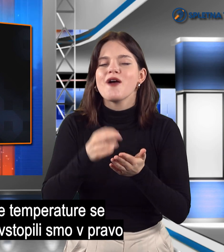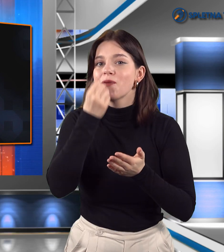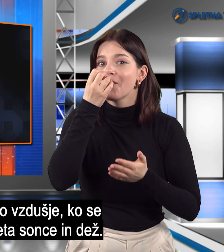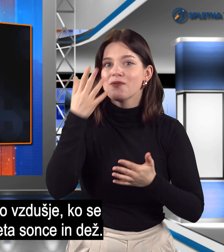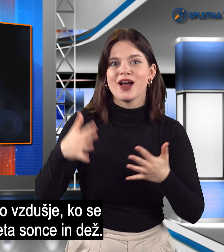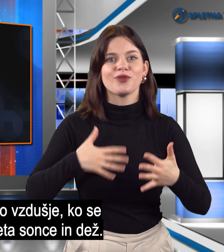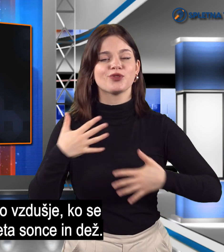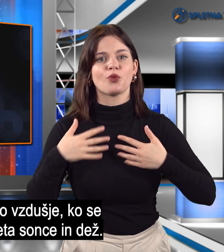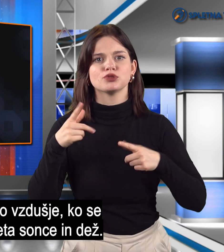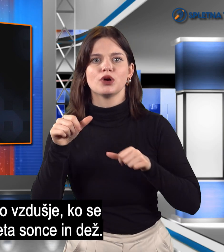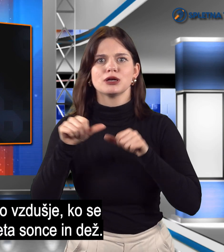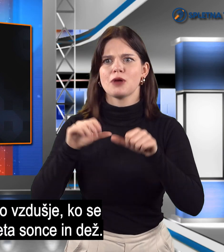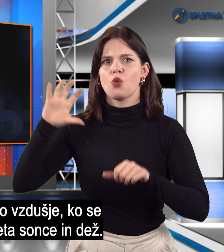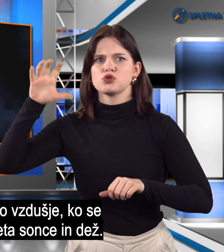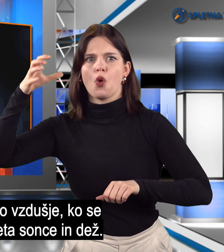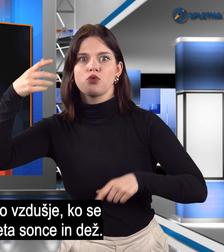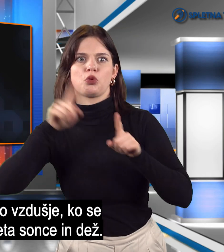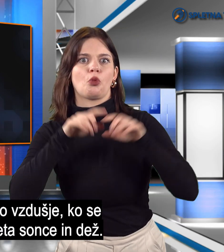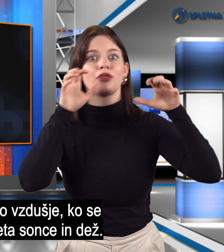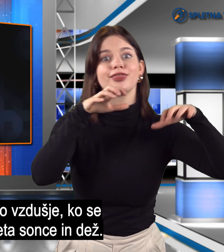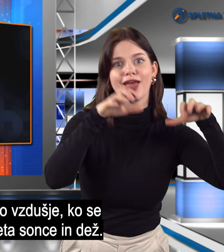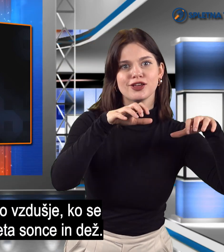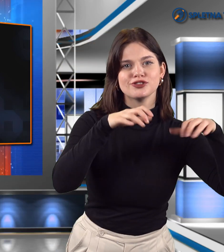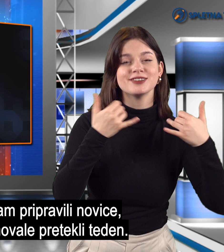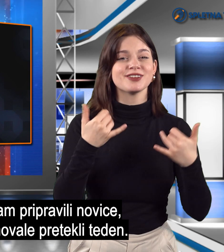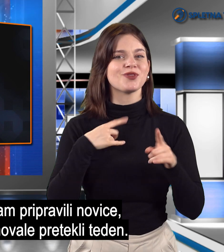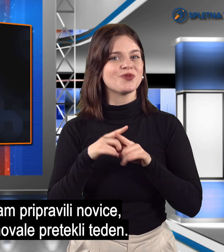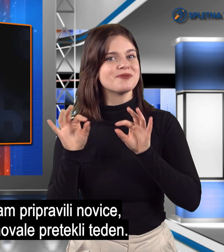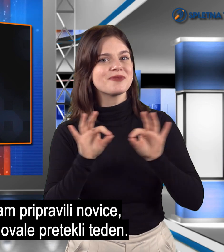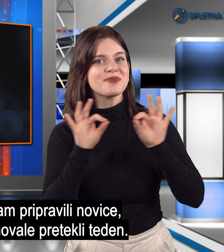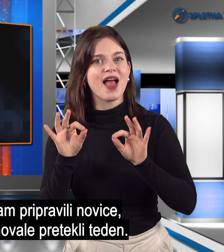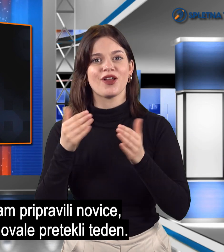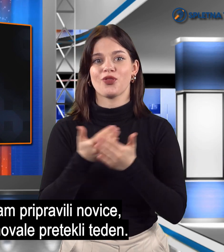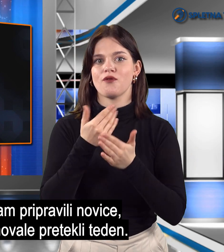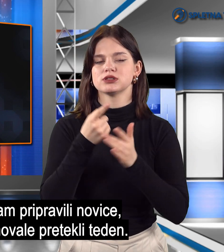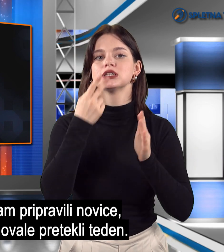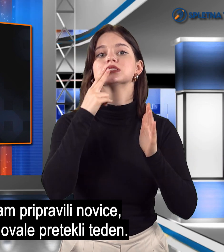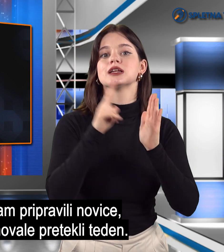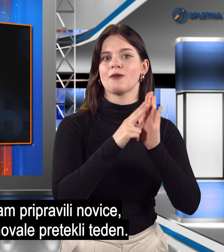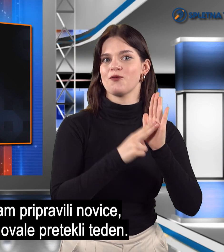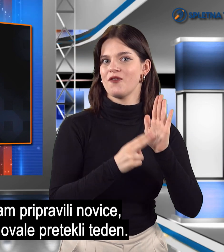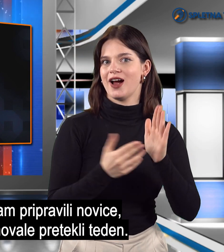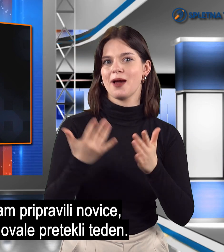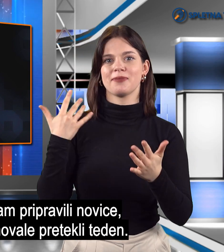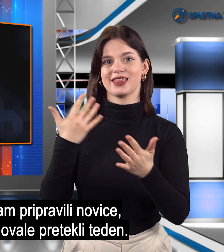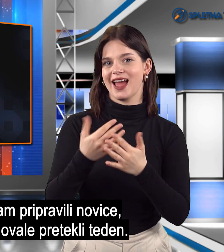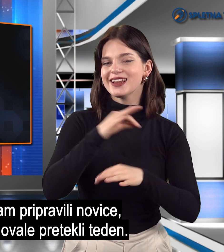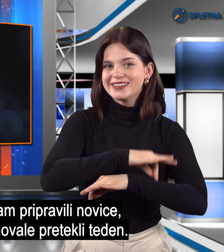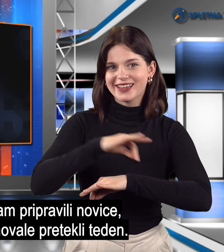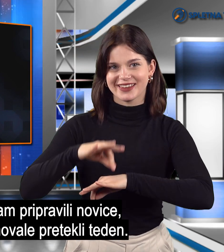smo v pravo pomladno vzdušje, ko se izmenjujeta sonce in dež. Spet smo vam pripravili novice, ki so